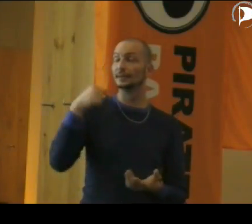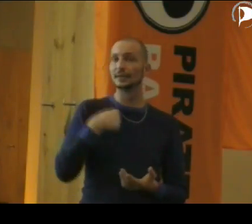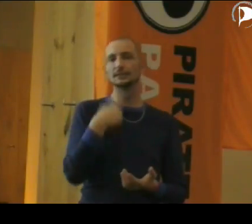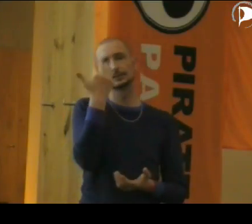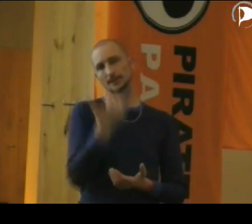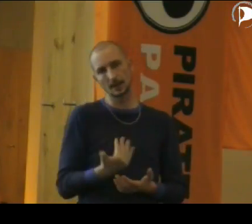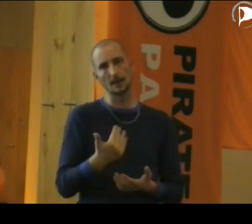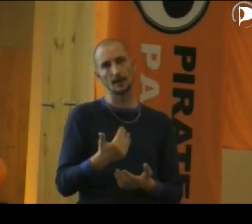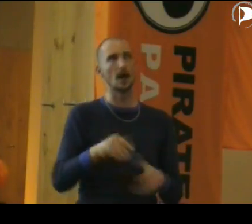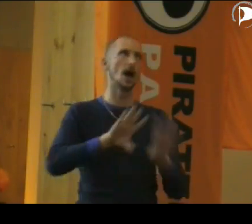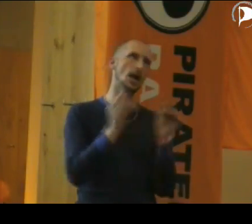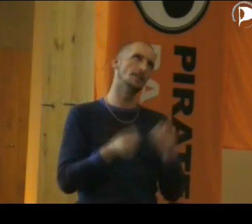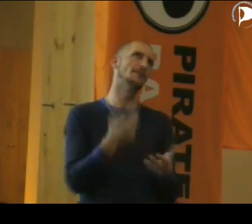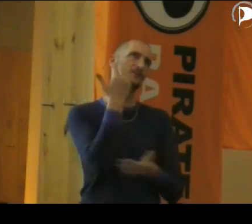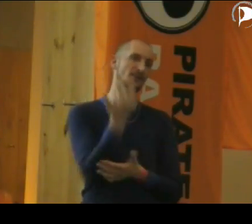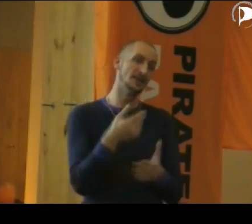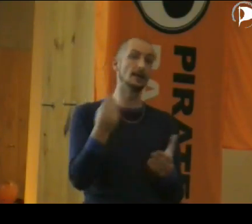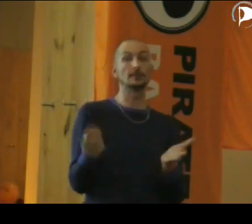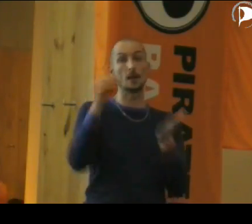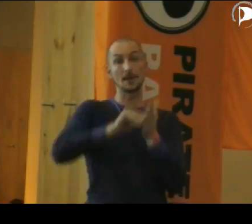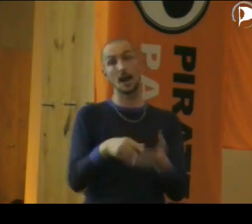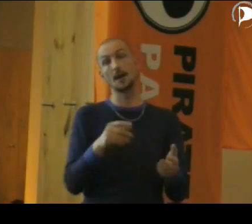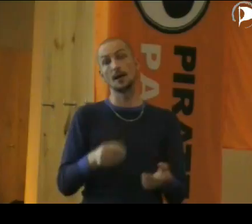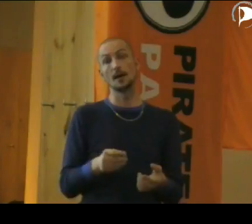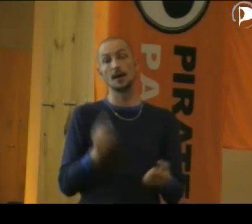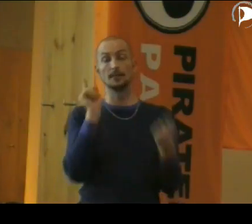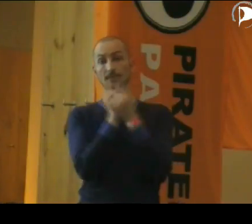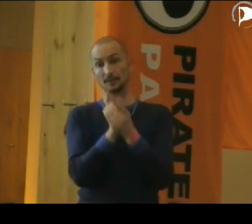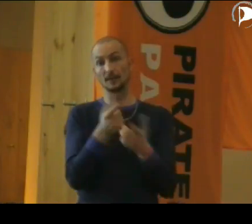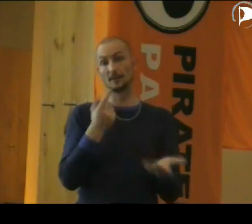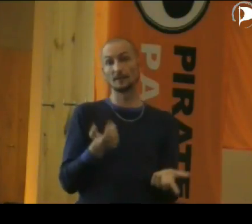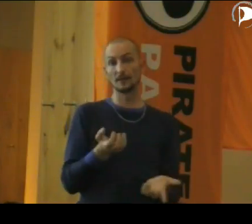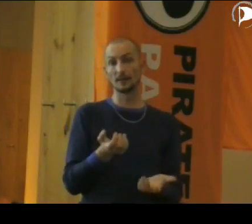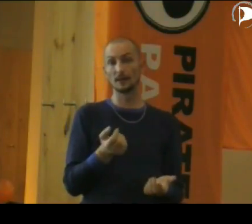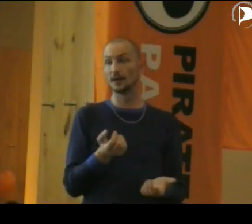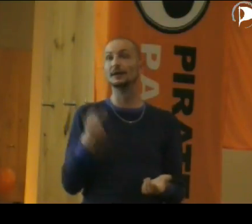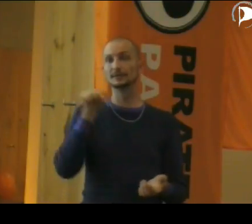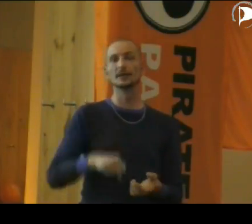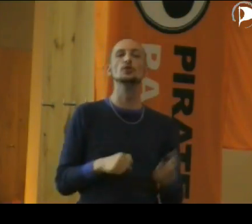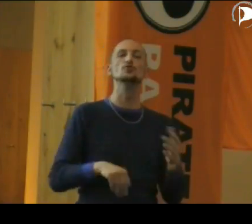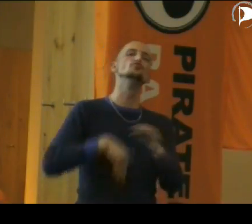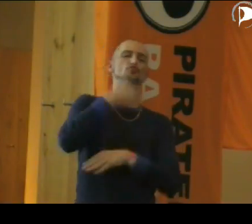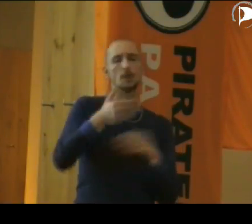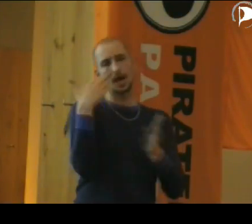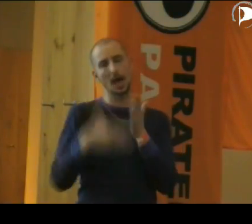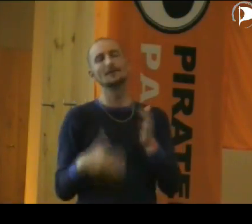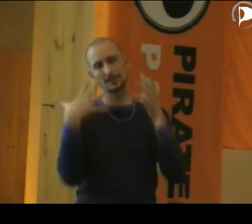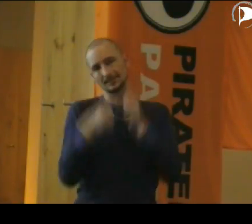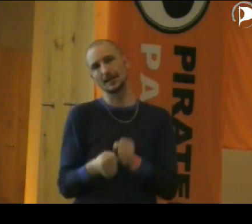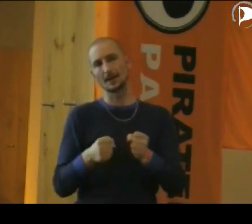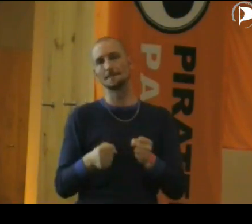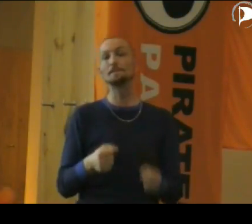jetzt nicht wirklich daran mich wieder nicht da war ich habe die unterlagen jetzt nicht hier vorliegen aber das war definitiv mehr als die hälfte